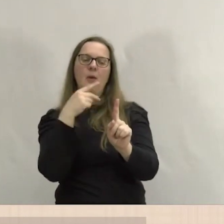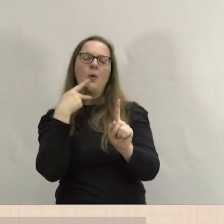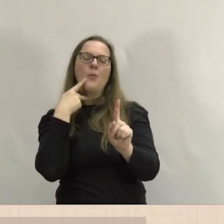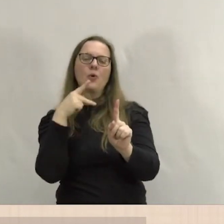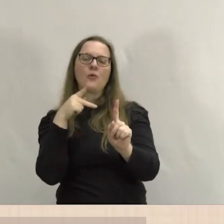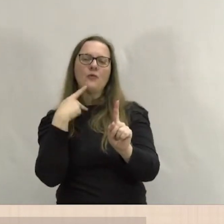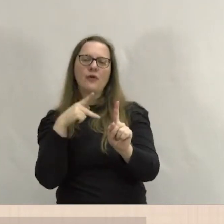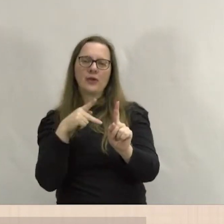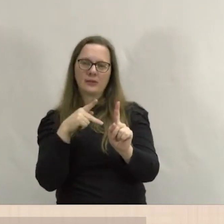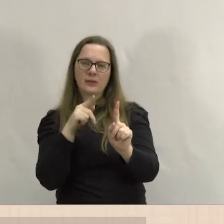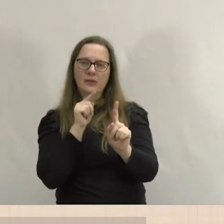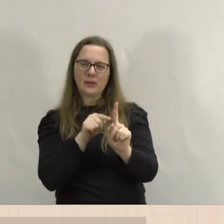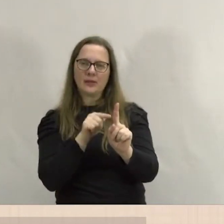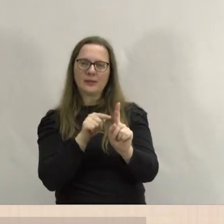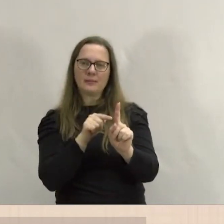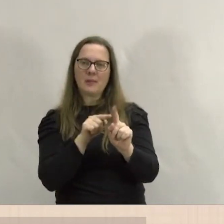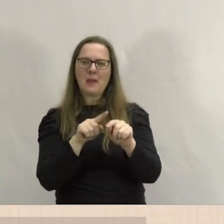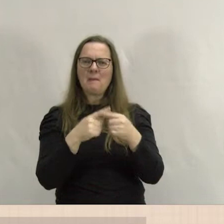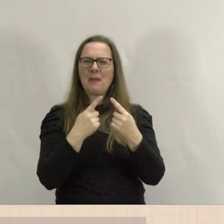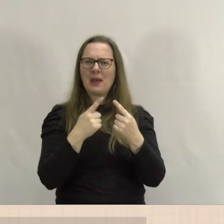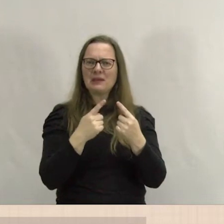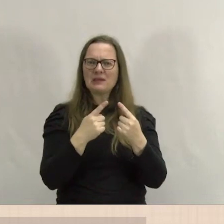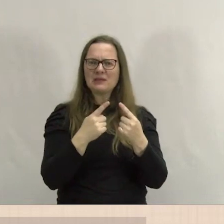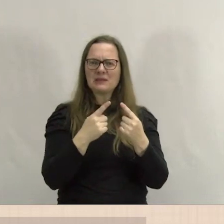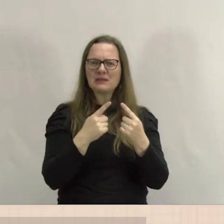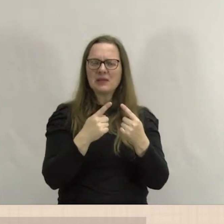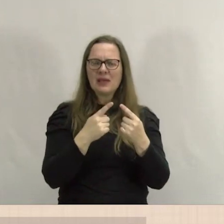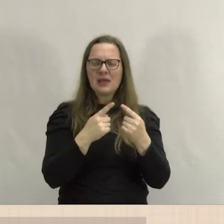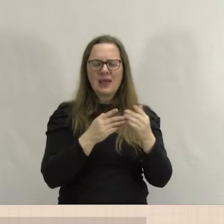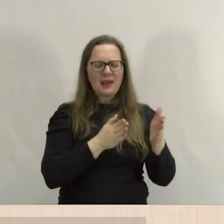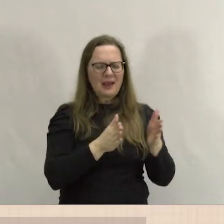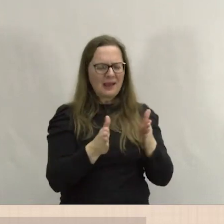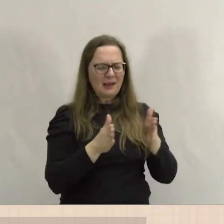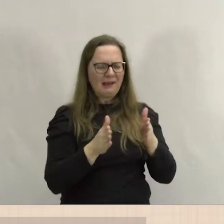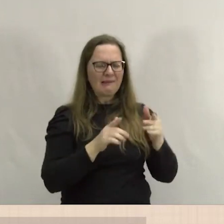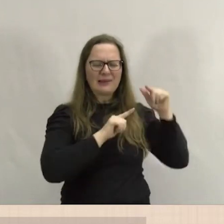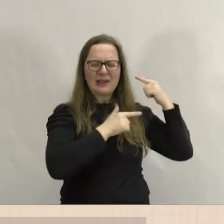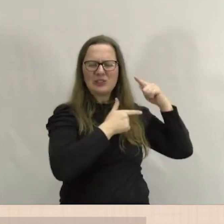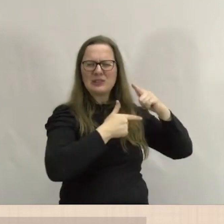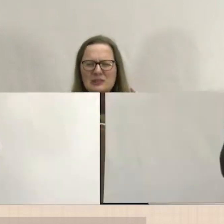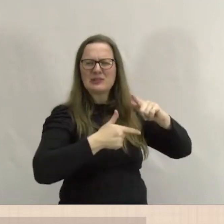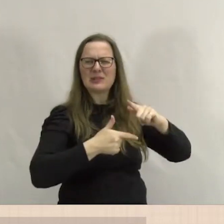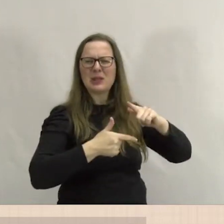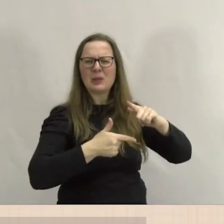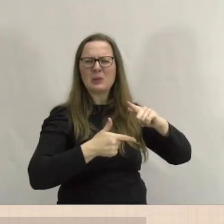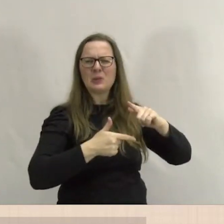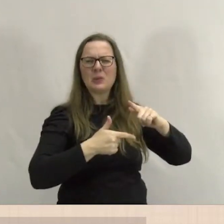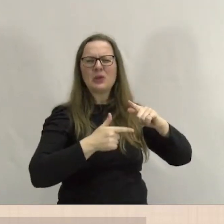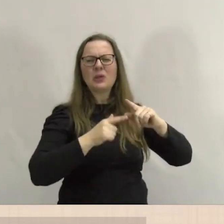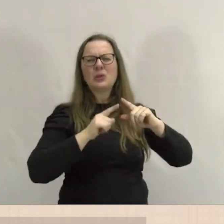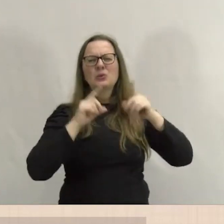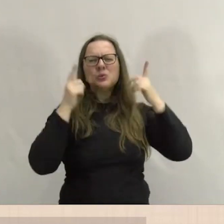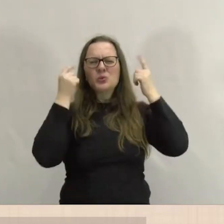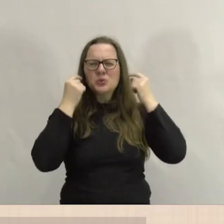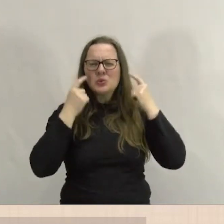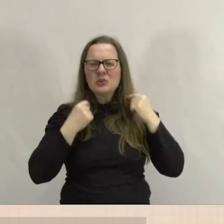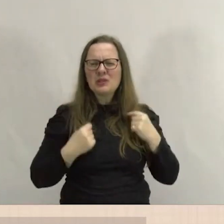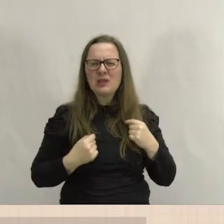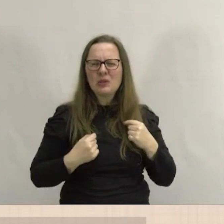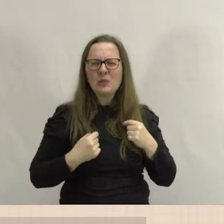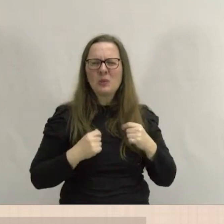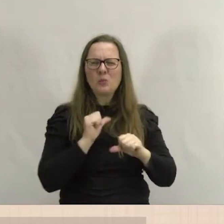Os mestres, os escribas, os fariseus. Essa é a razão da decadência do